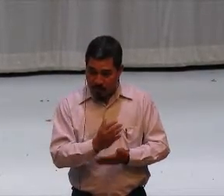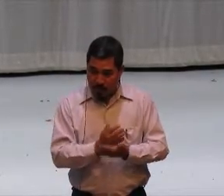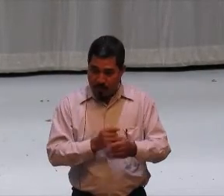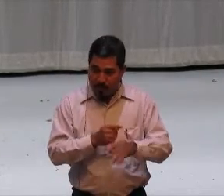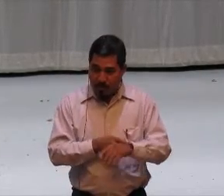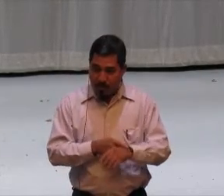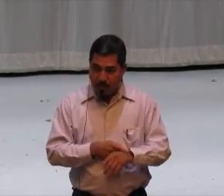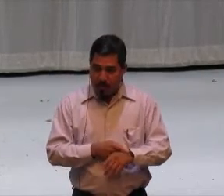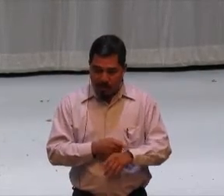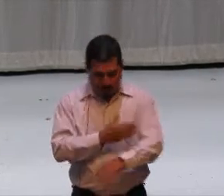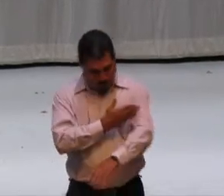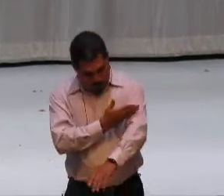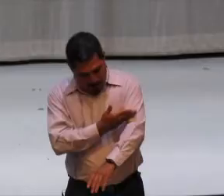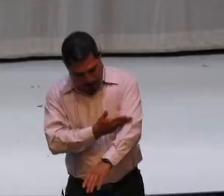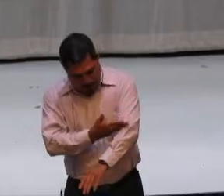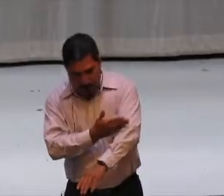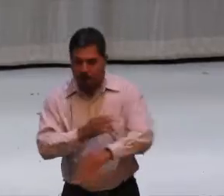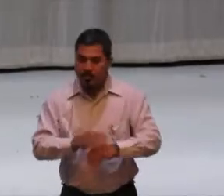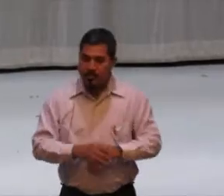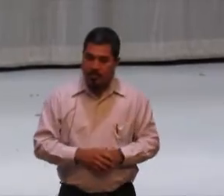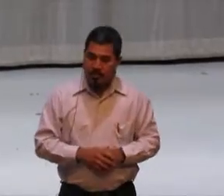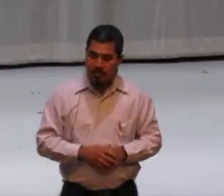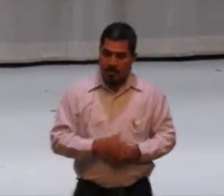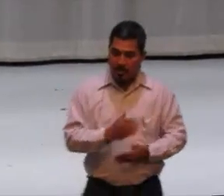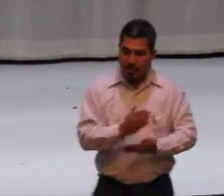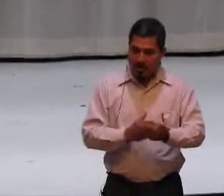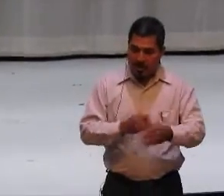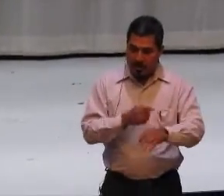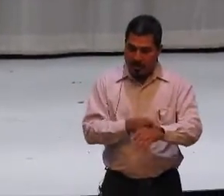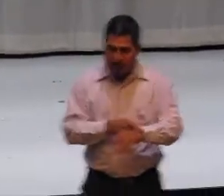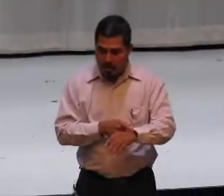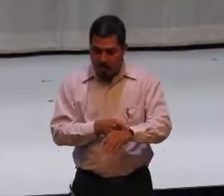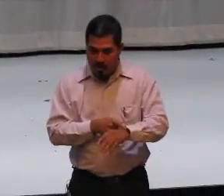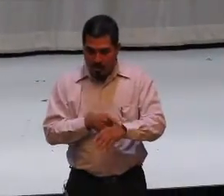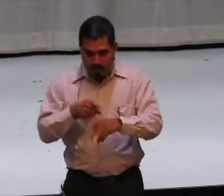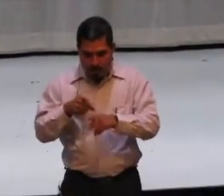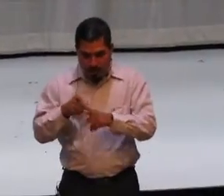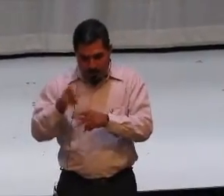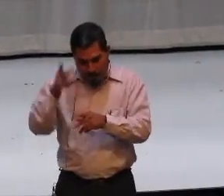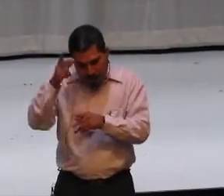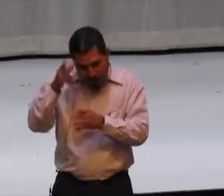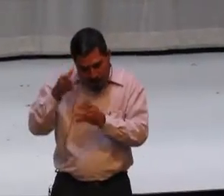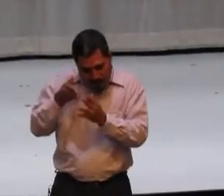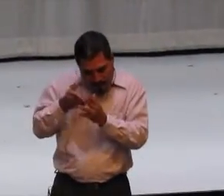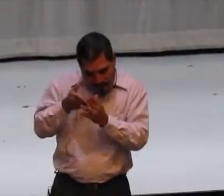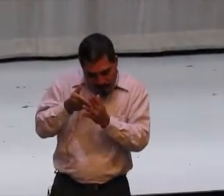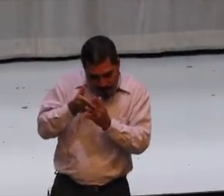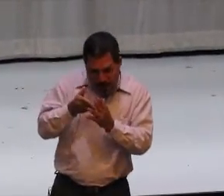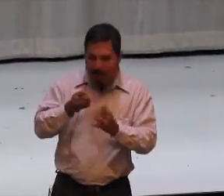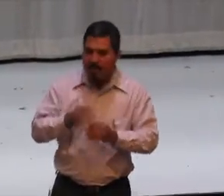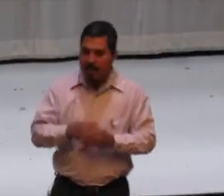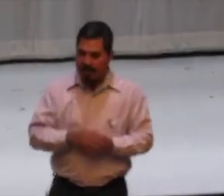Algunas veces yo me desanimo. Algunas veces yo permito que Satanás comience a entrar.